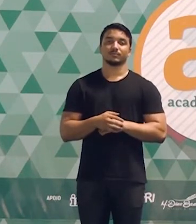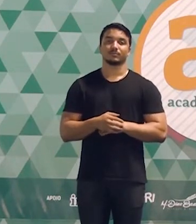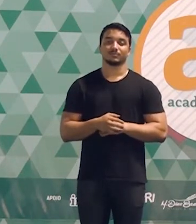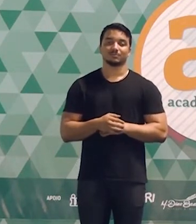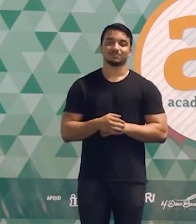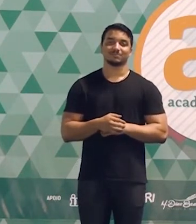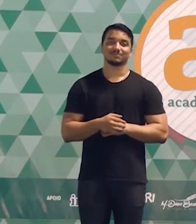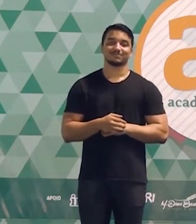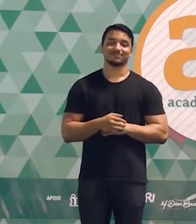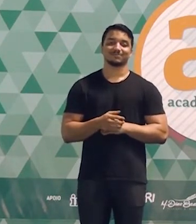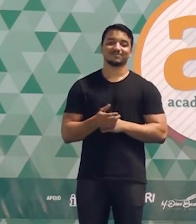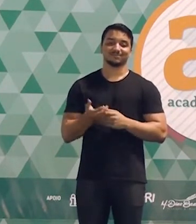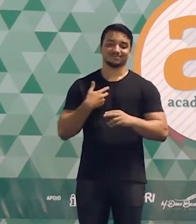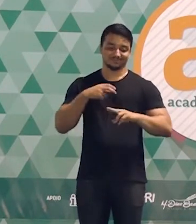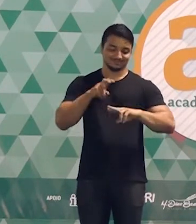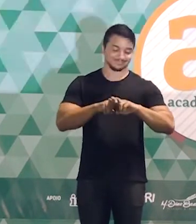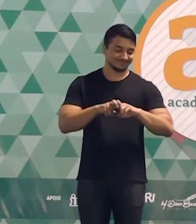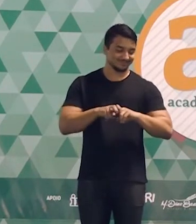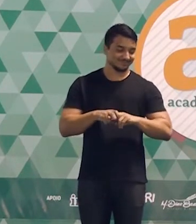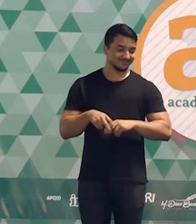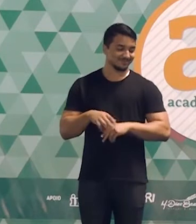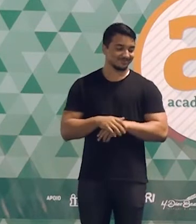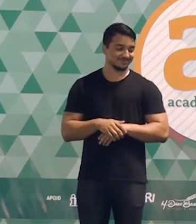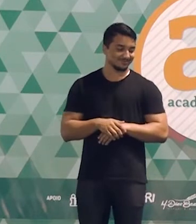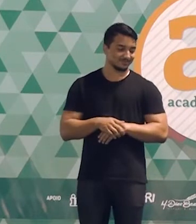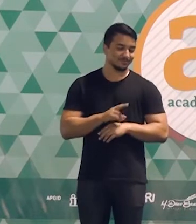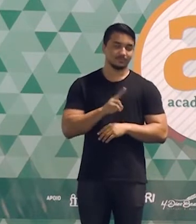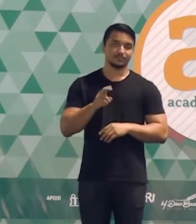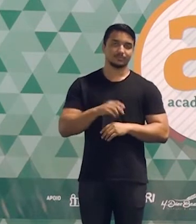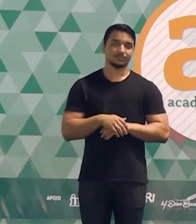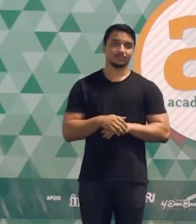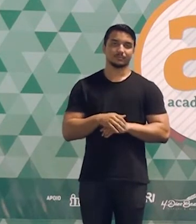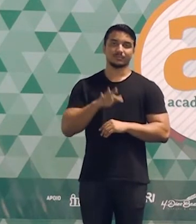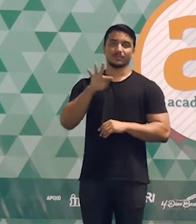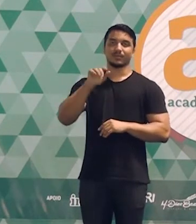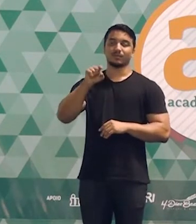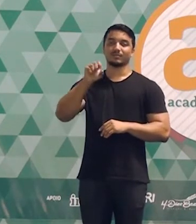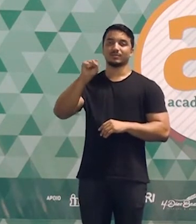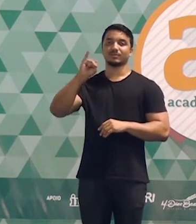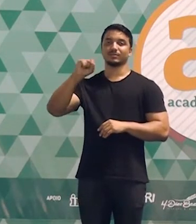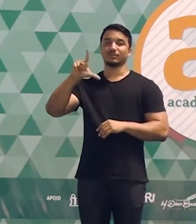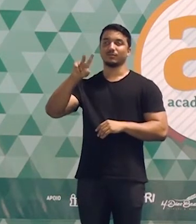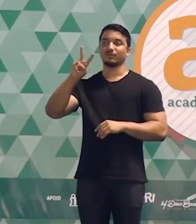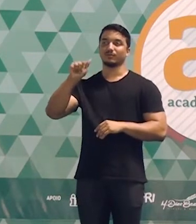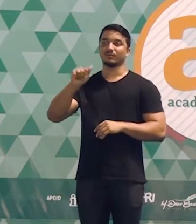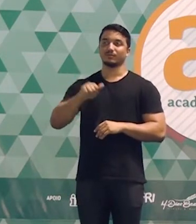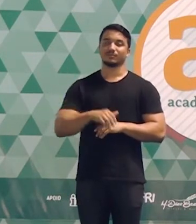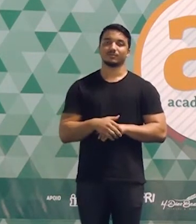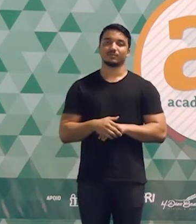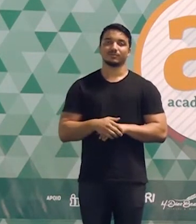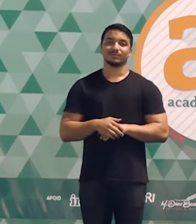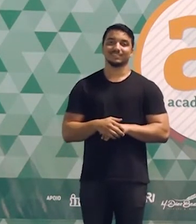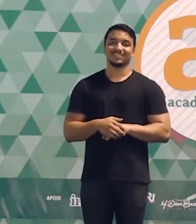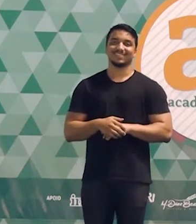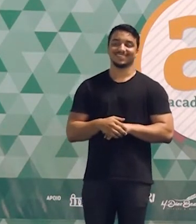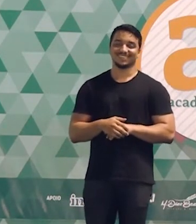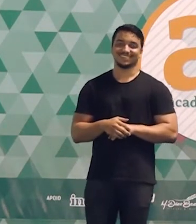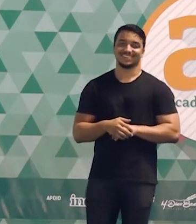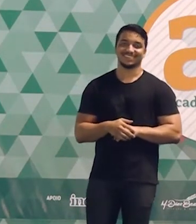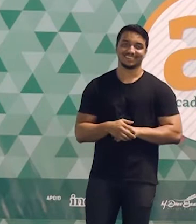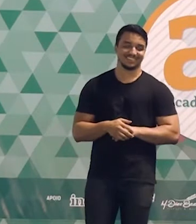Ei, estamos aqui sentados. Amigo, como é seu nome? F. Silva, senhor. Isso é o nome ou é a razão